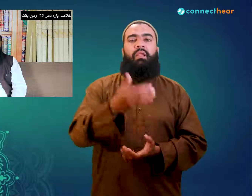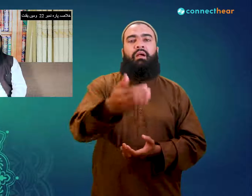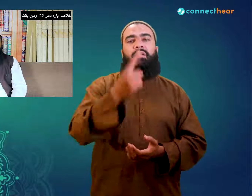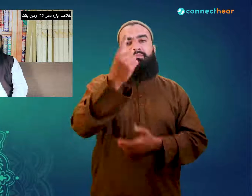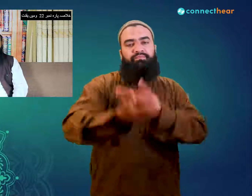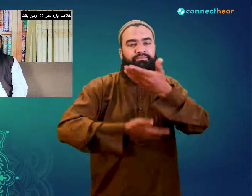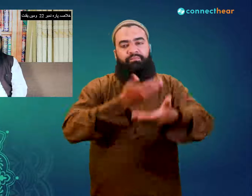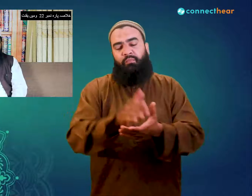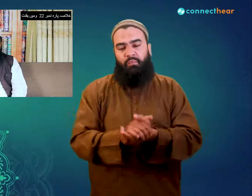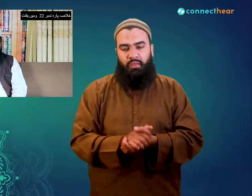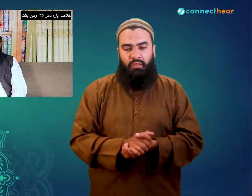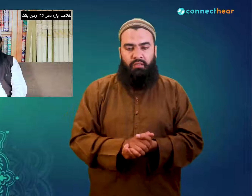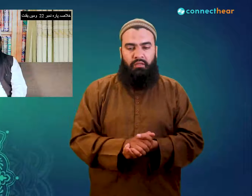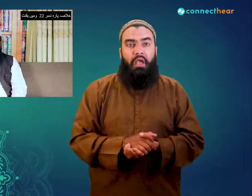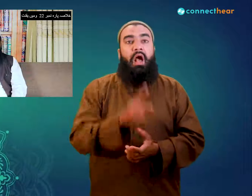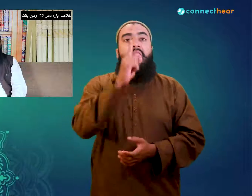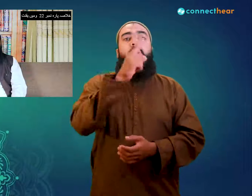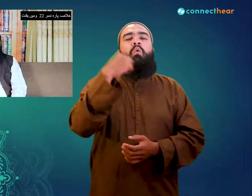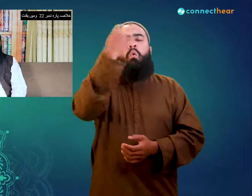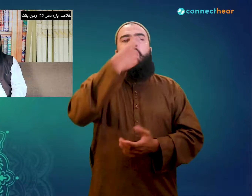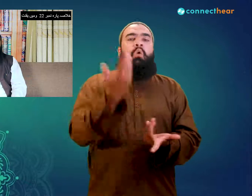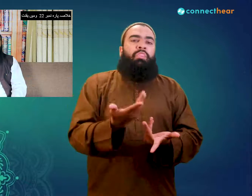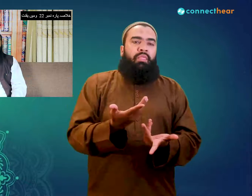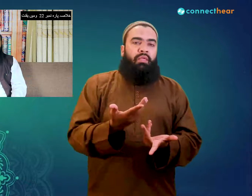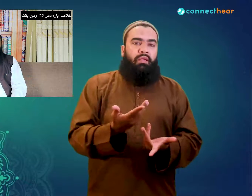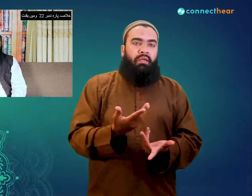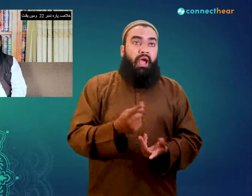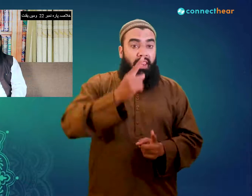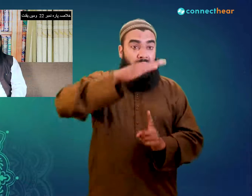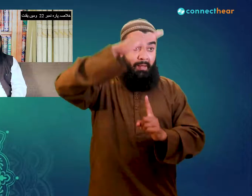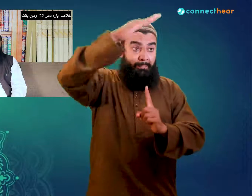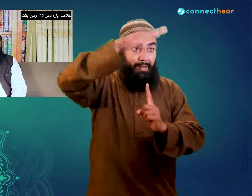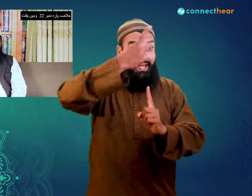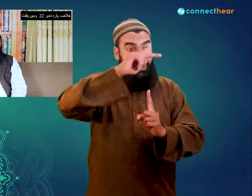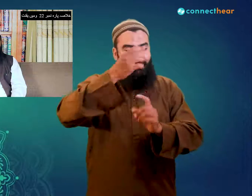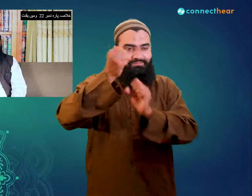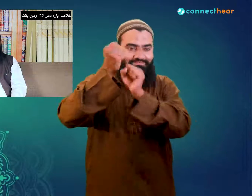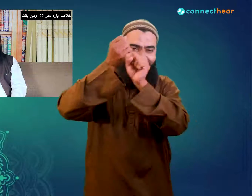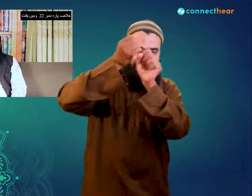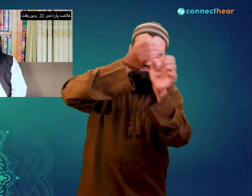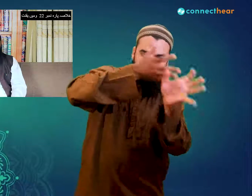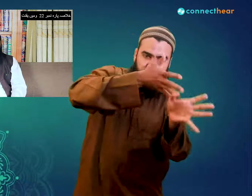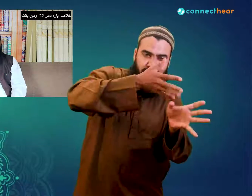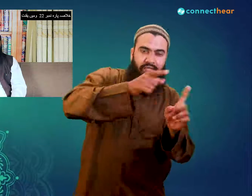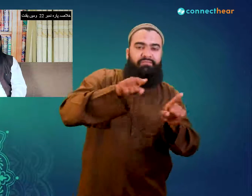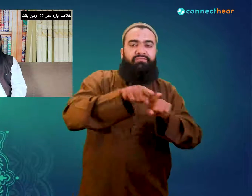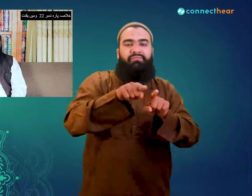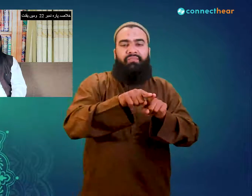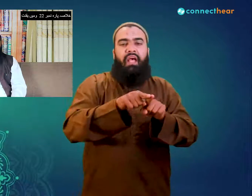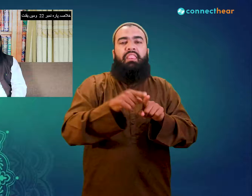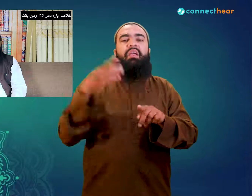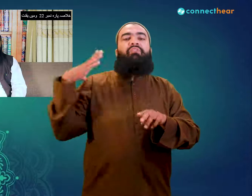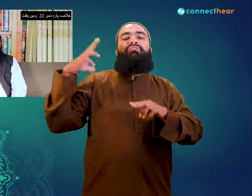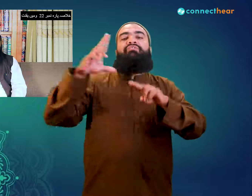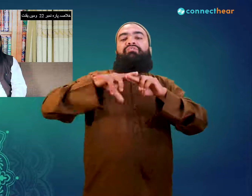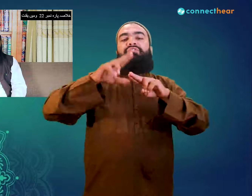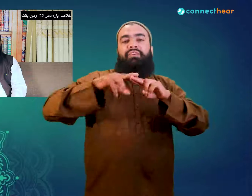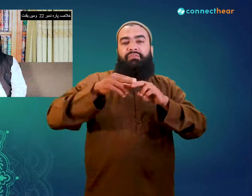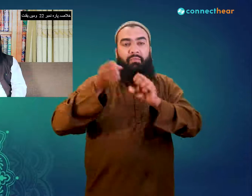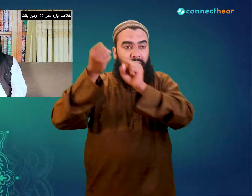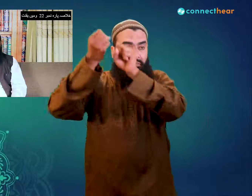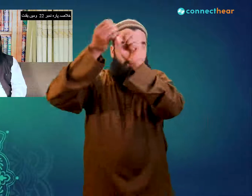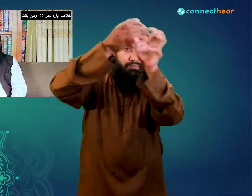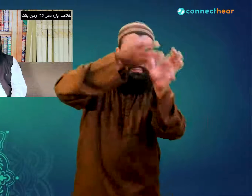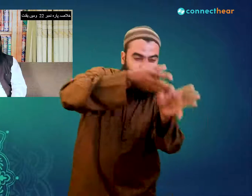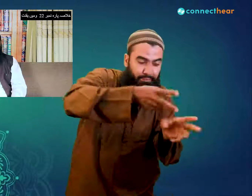اللہ کی ذات وہ ہے کہ جو تم پر سلامتی بھیجتا ہے اور اس کے فرشتے بھی، تاکہ تمہیں